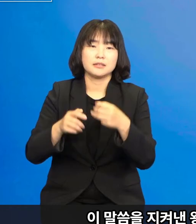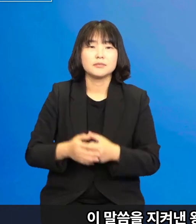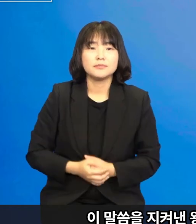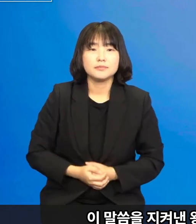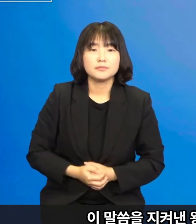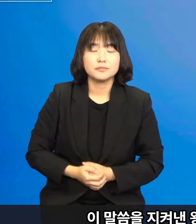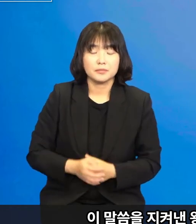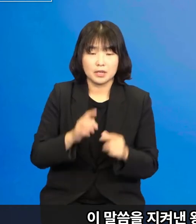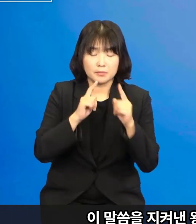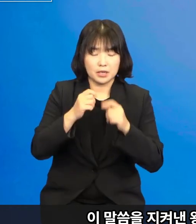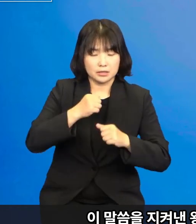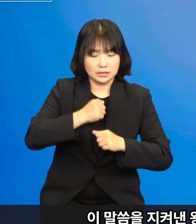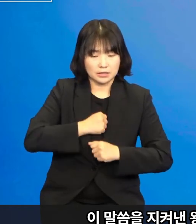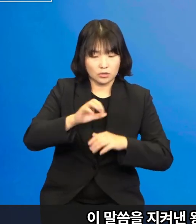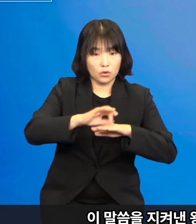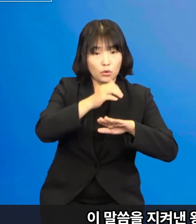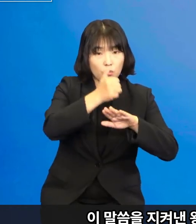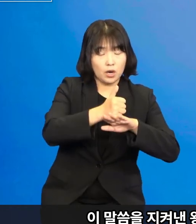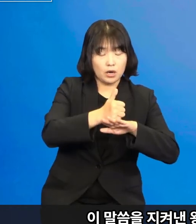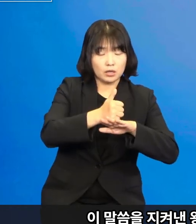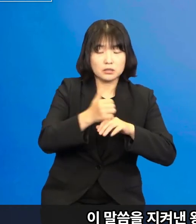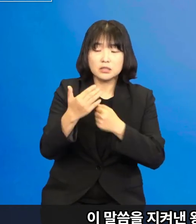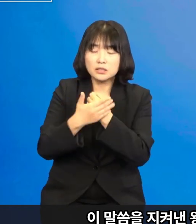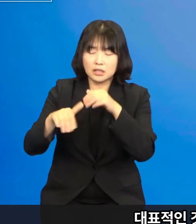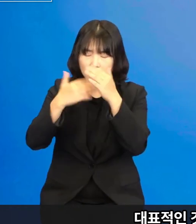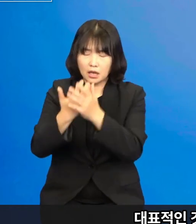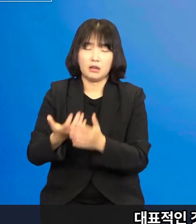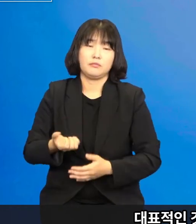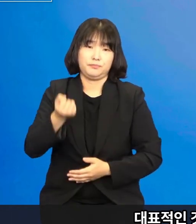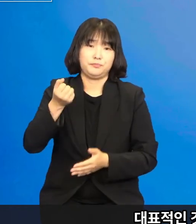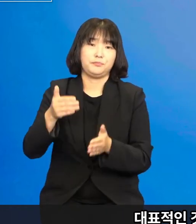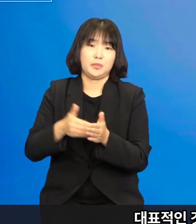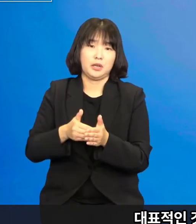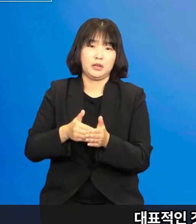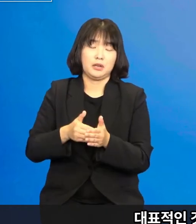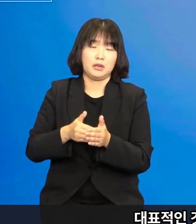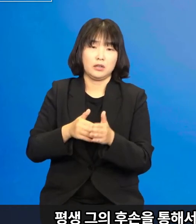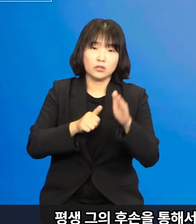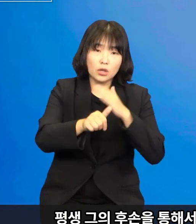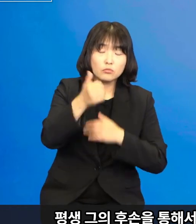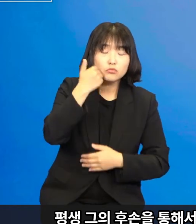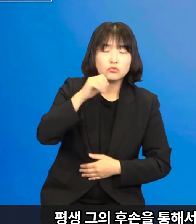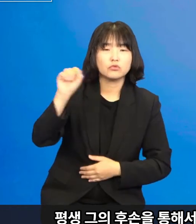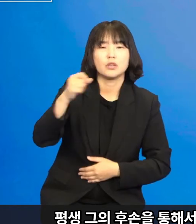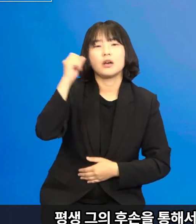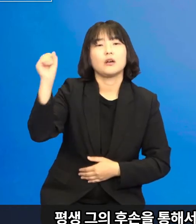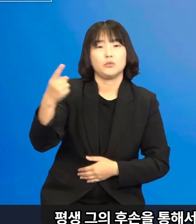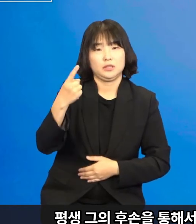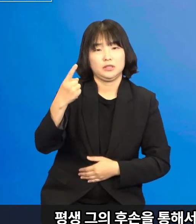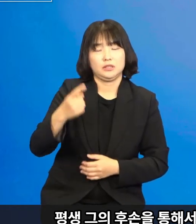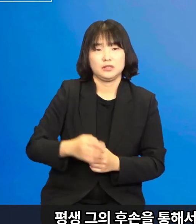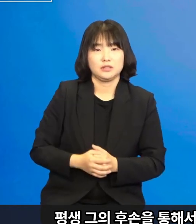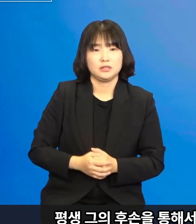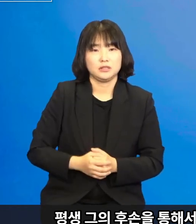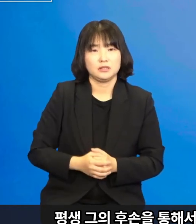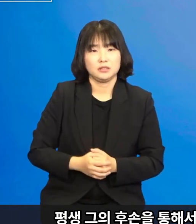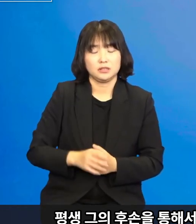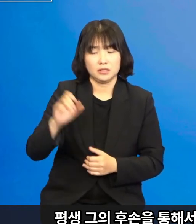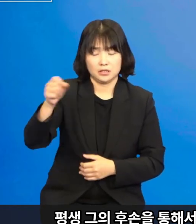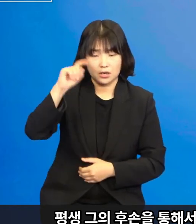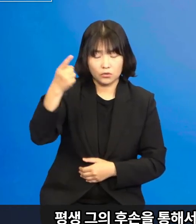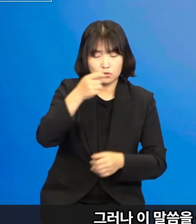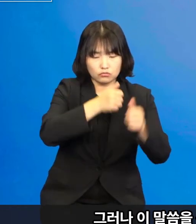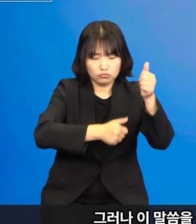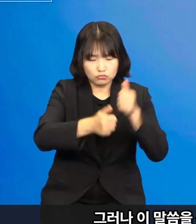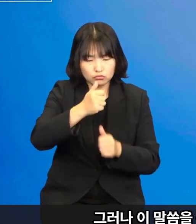이 말씀을 지켜낸 왕들은요, 이것을 다 누렸습니다. 대표적인 것이 다윗 아닙니까? 평생 그의 후손을 통해서 예수 그리스도가 오지